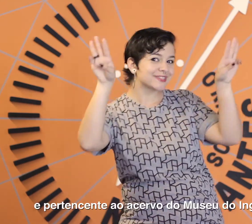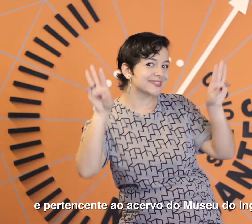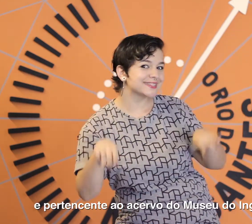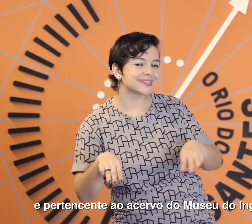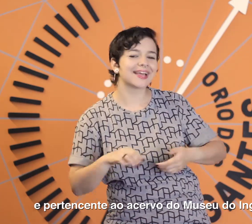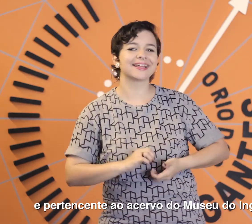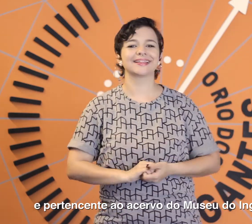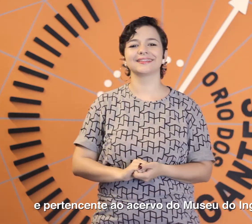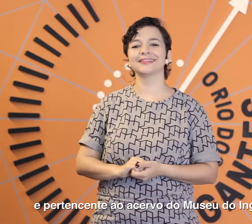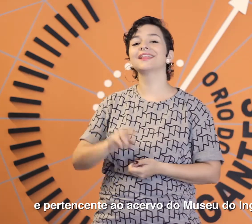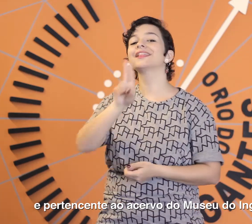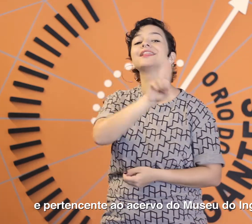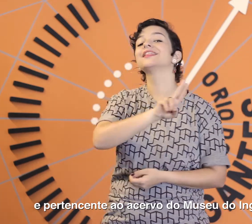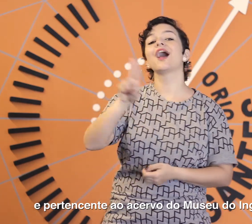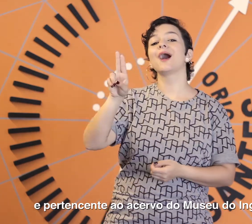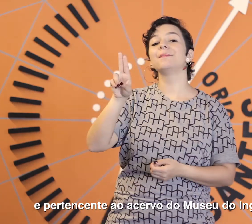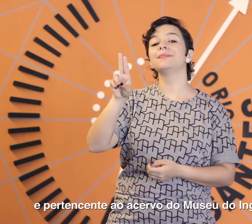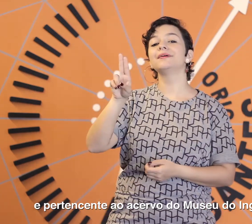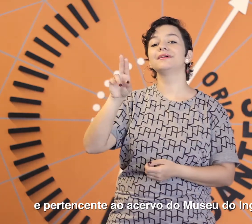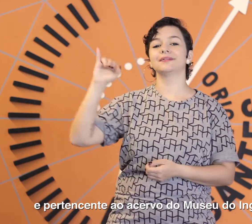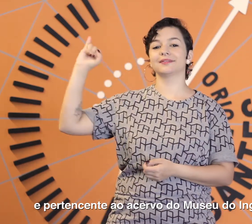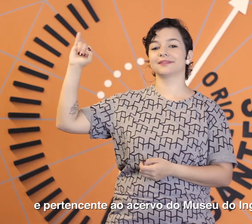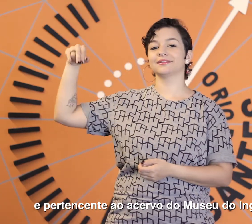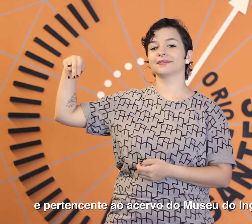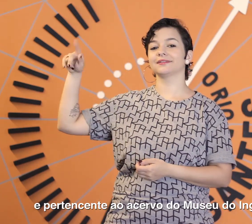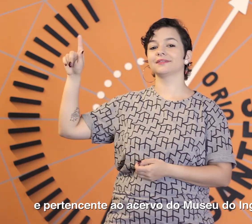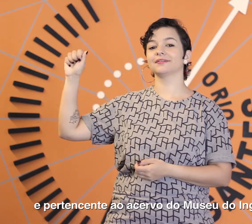E pertencente ao acervo no Museu do Ingá.